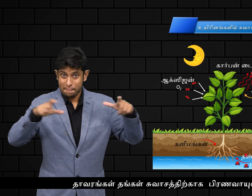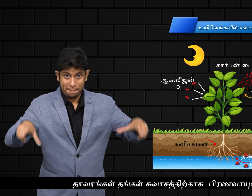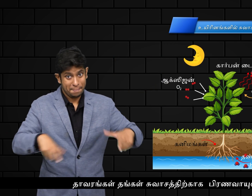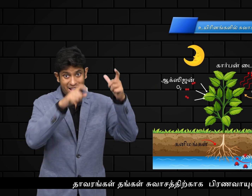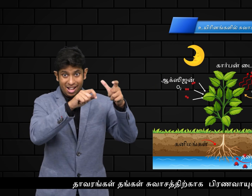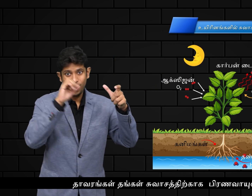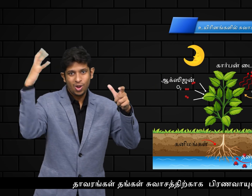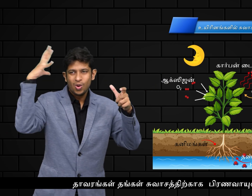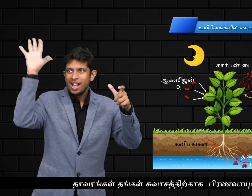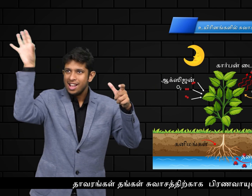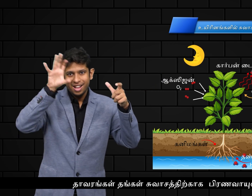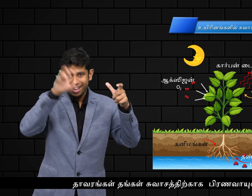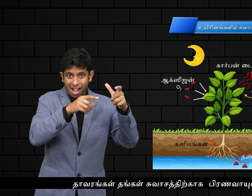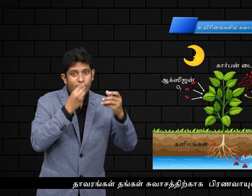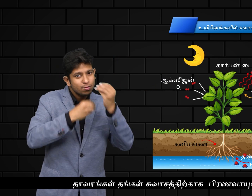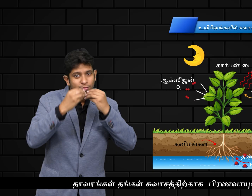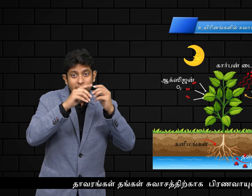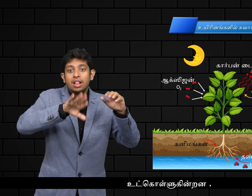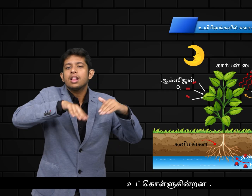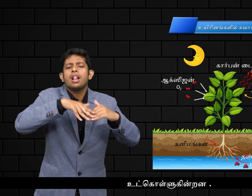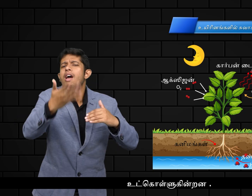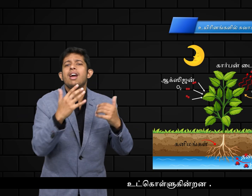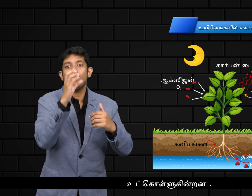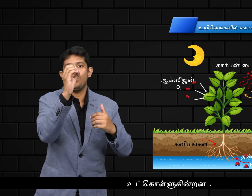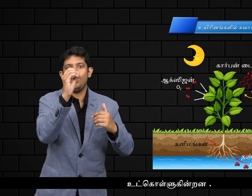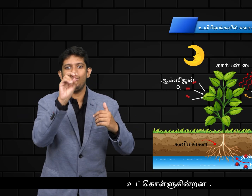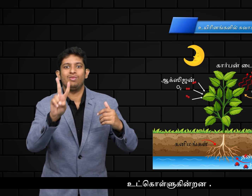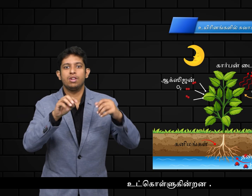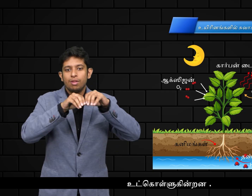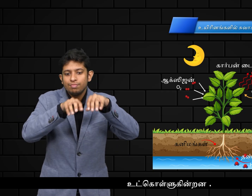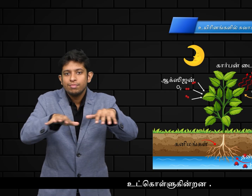தாவரங்கள் தங்கள் சுவாசத்திற்காக பிராணவாயுவை உட்கொள்கின்றன.